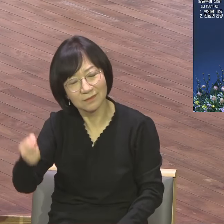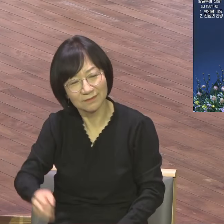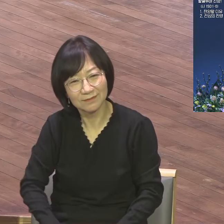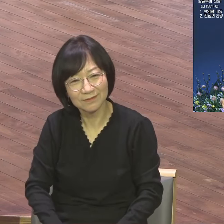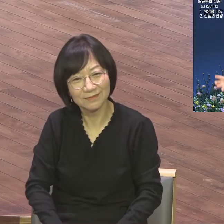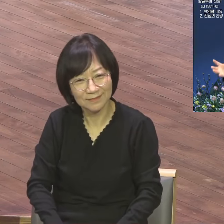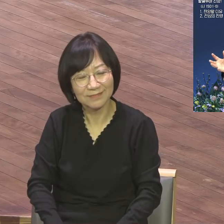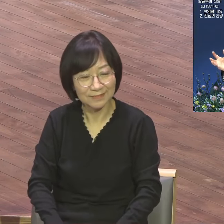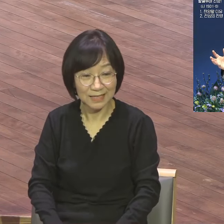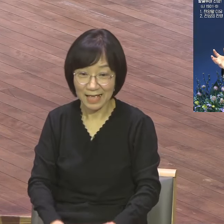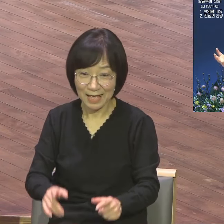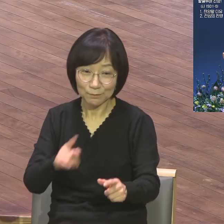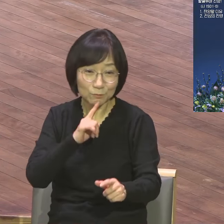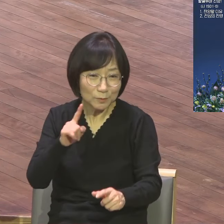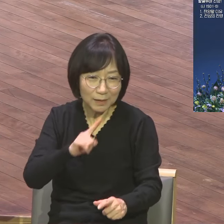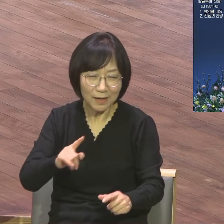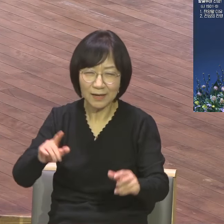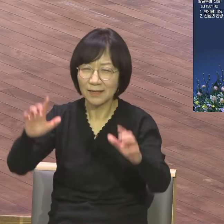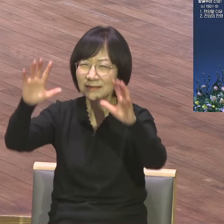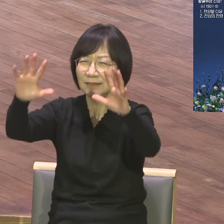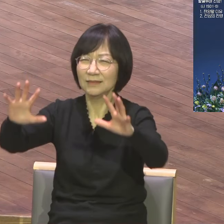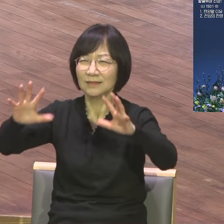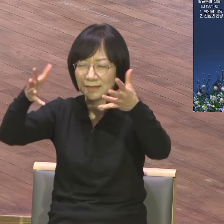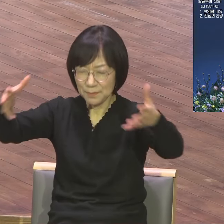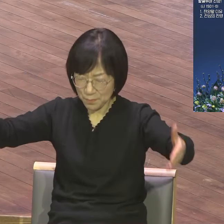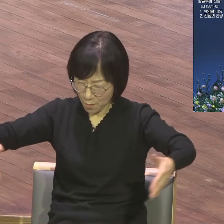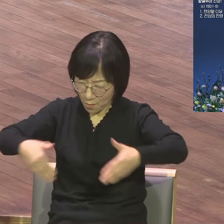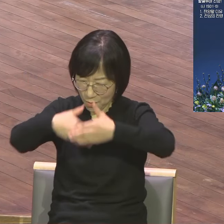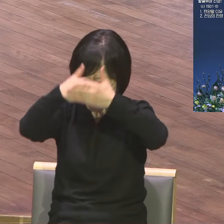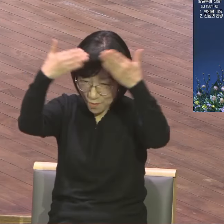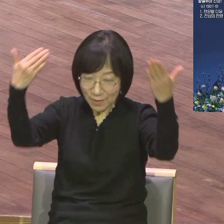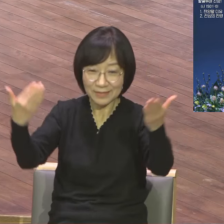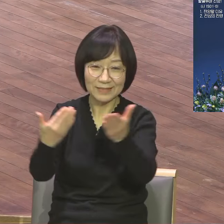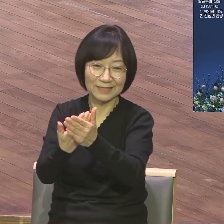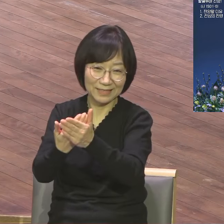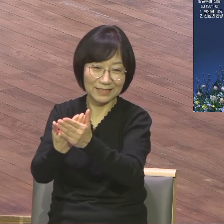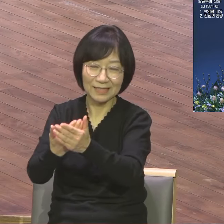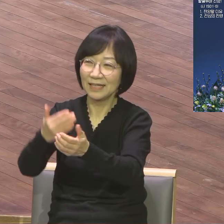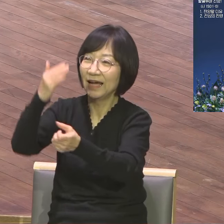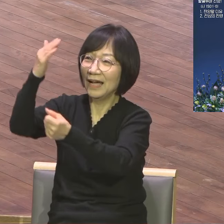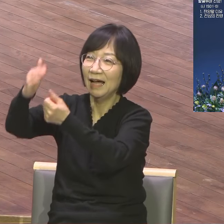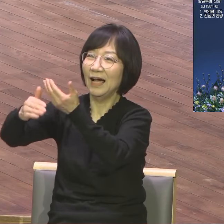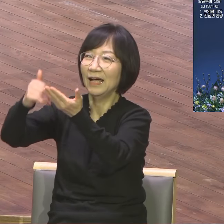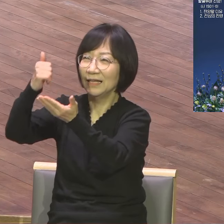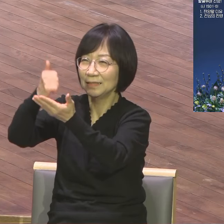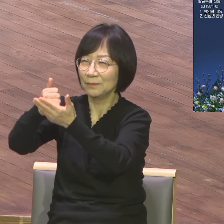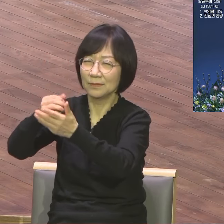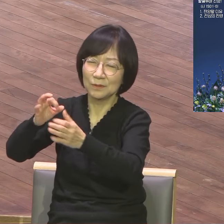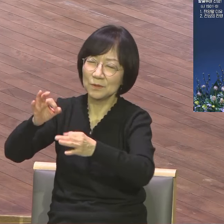한마디로 천하 만물이 다 하나님의 섭리를 찬양하고 있다.